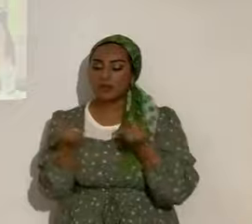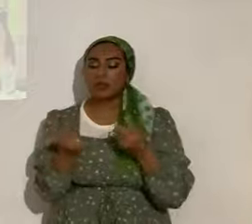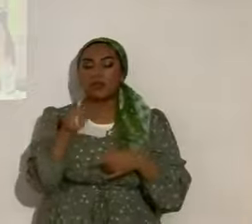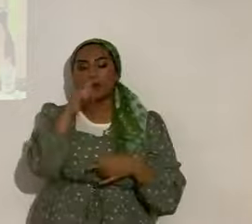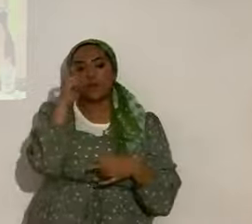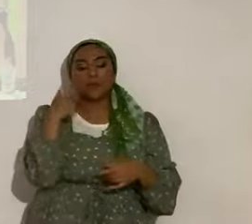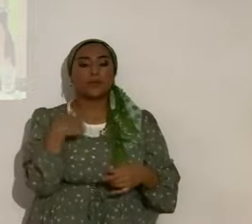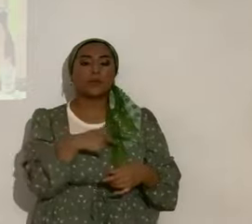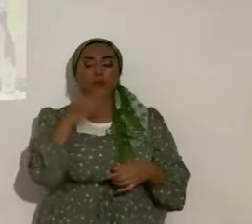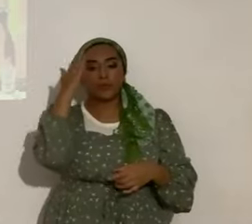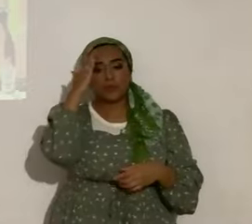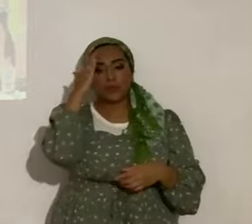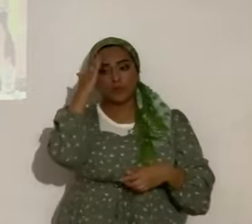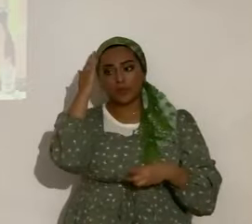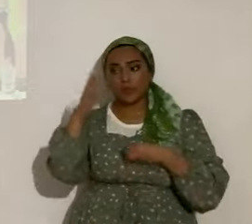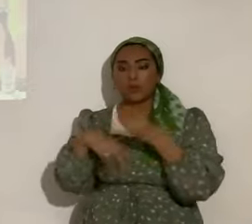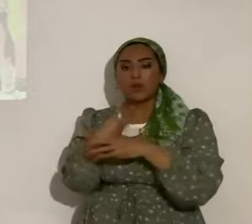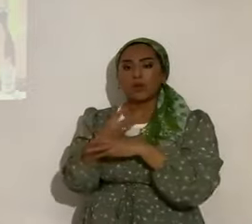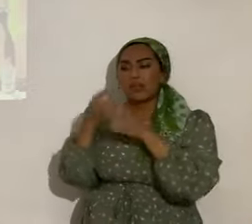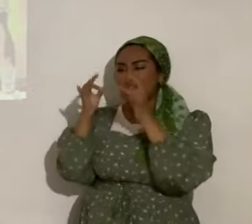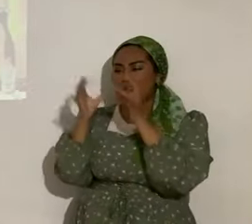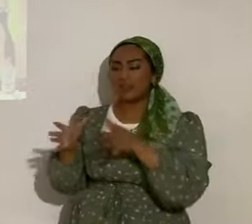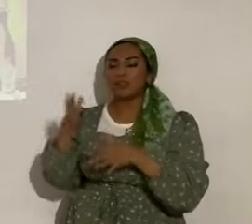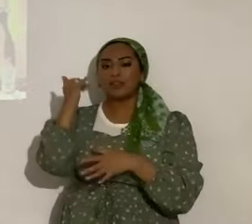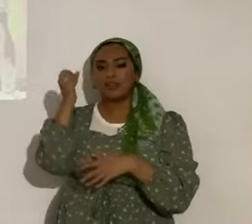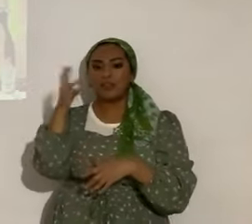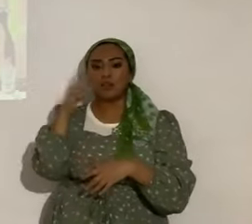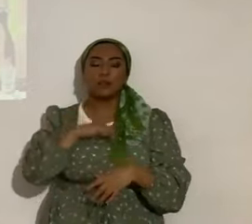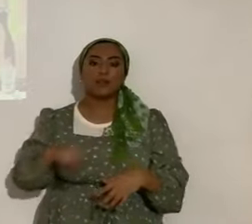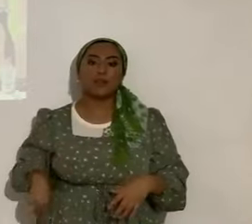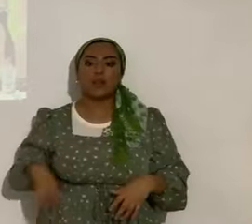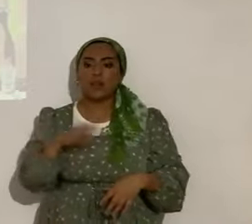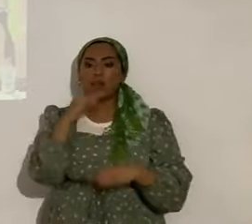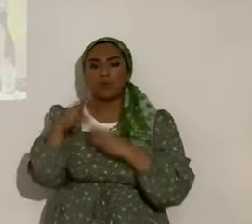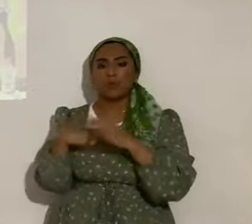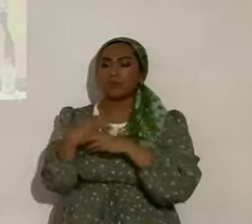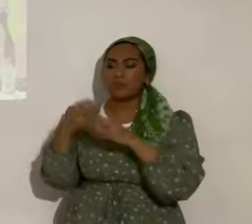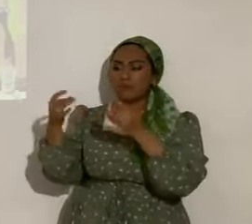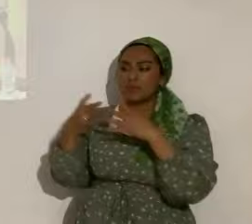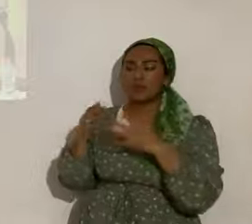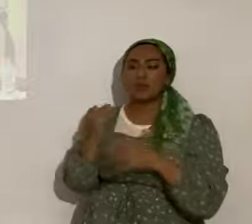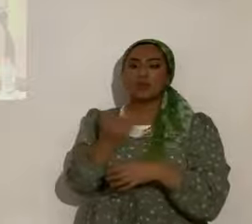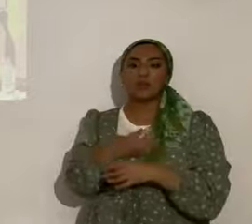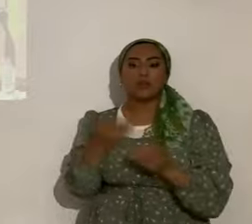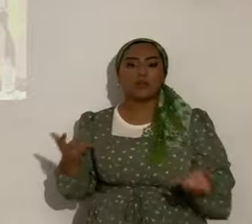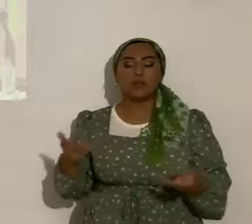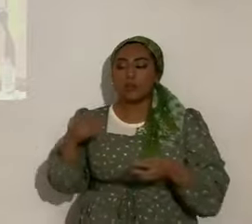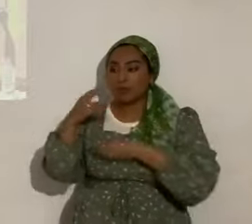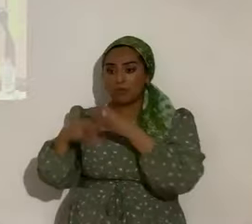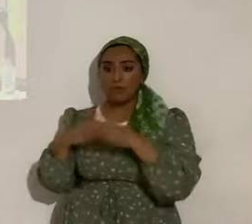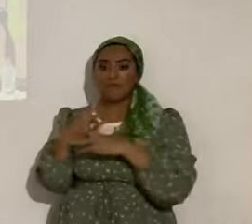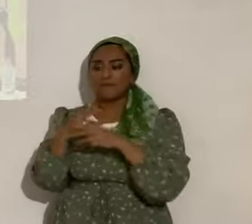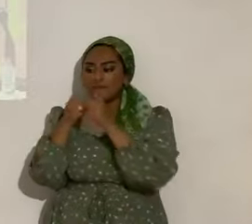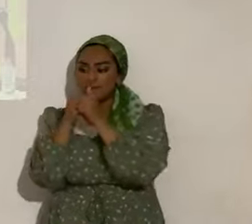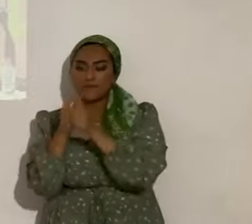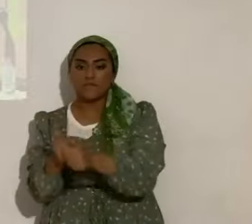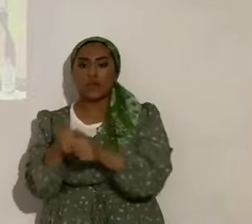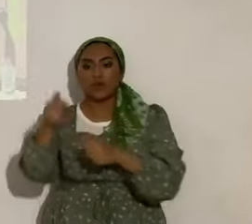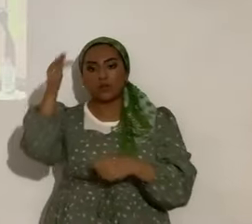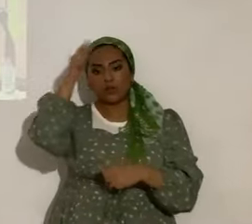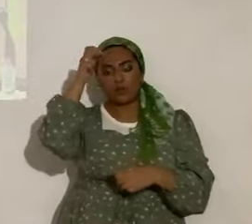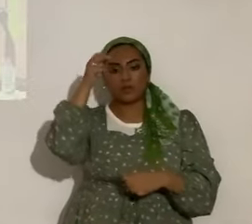porque sabemos que el mundo odia a Yahshua Mashiach y su Torah y nos odia a nosotros, porque este mundo sigue al diablo,